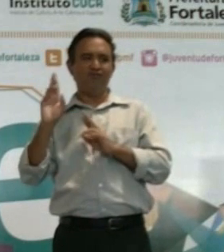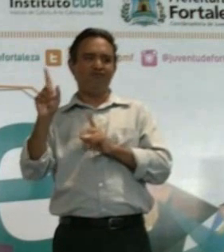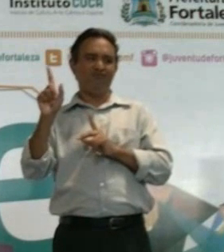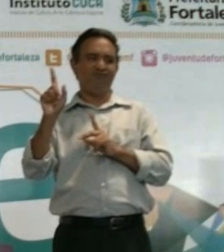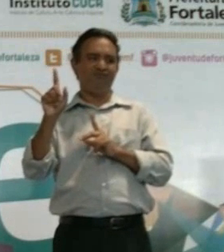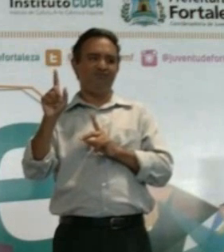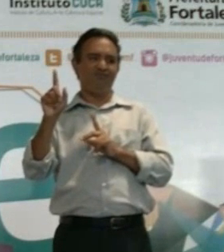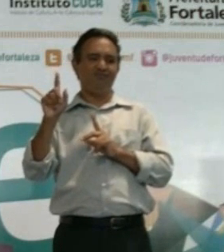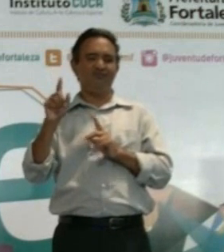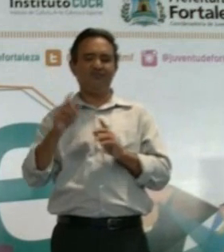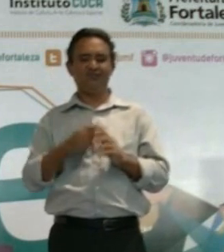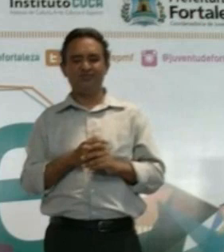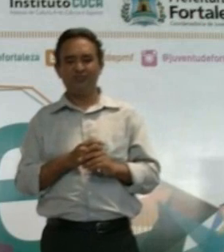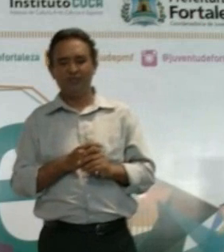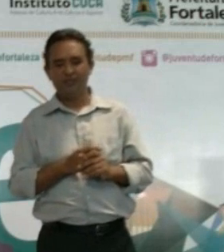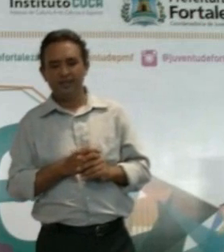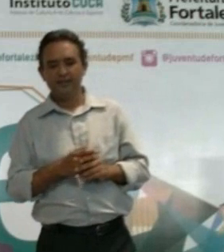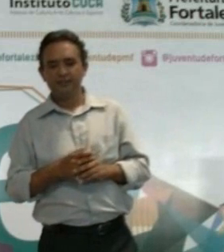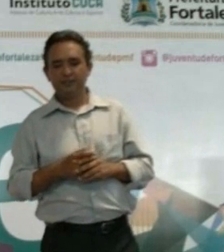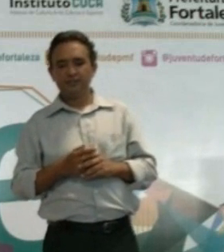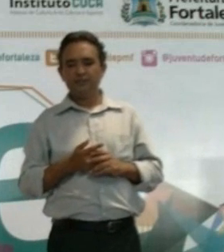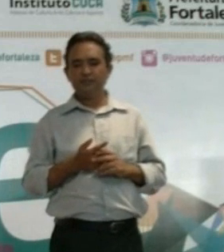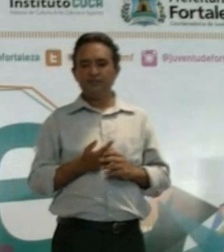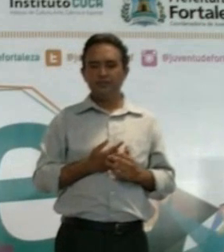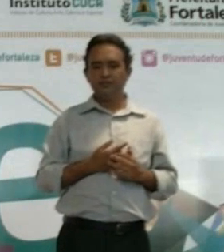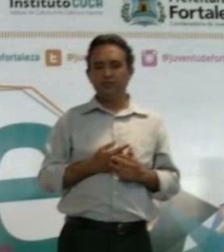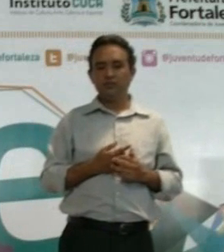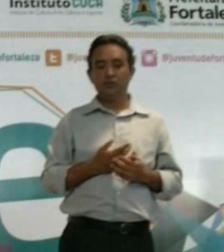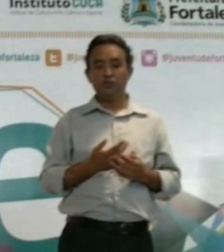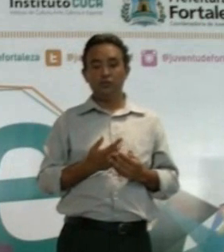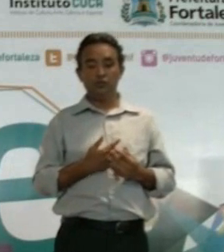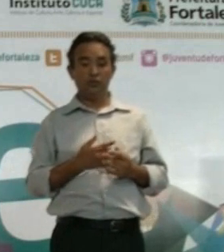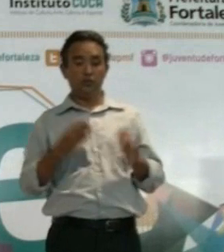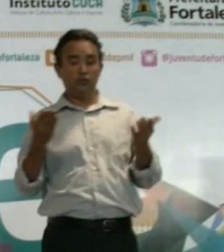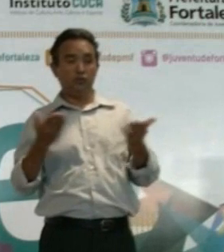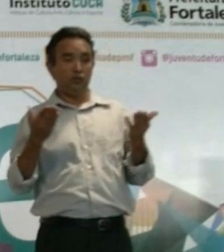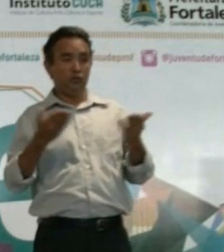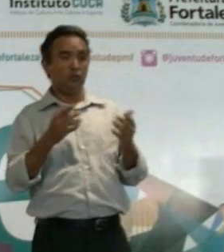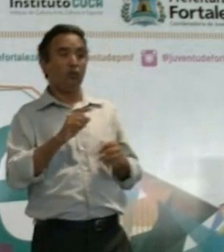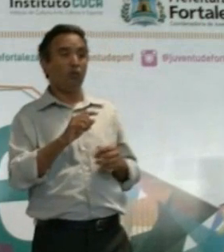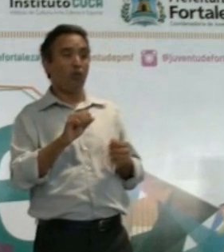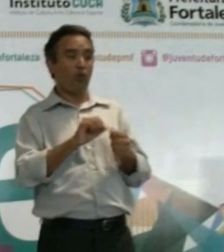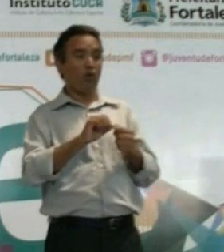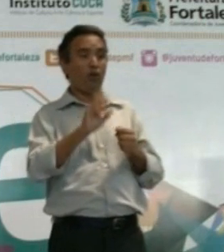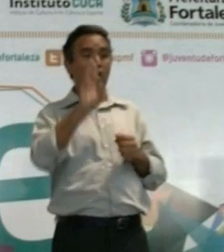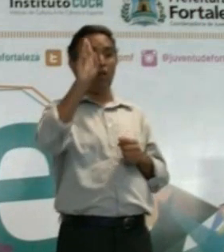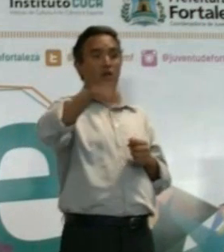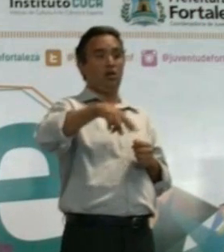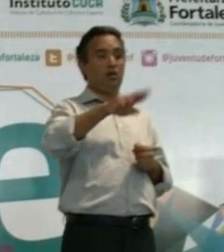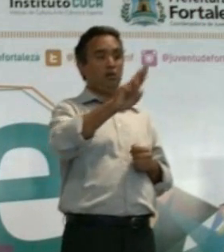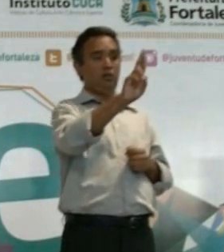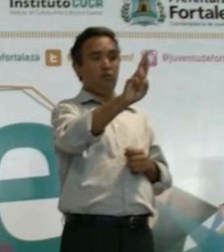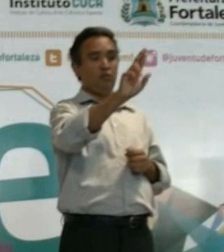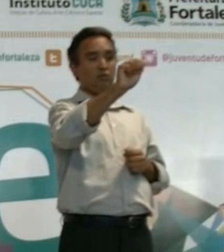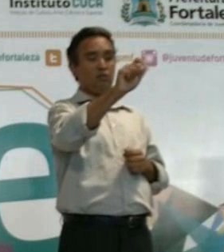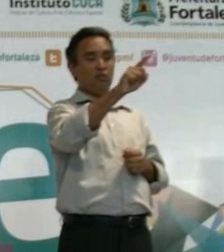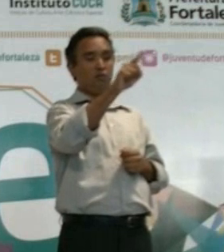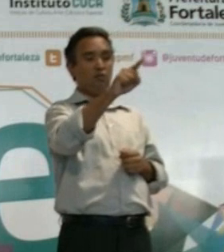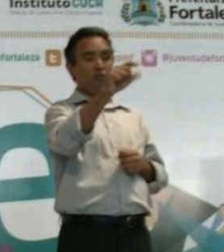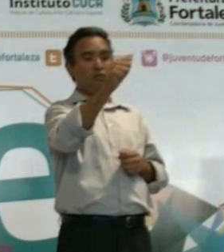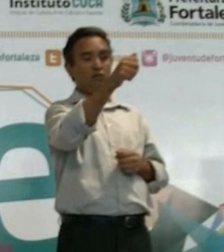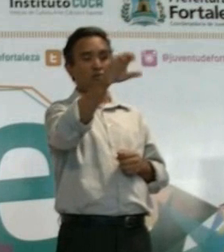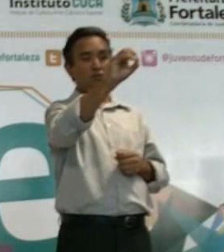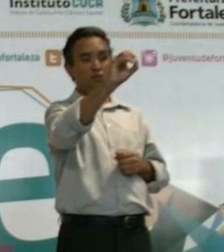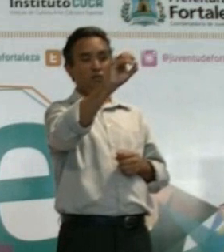diferença. Aí vamos lá. Para a gente resolver esse tipo de problema, a gente vai usar uma coisa chamada de razão, né? O que é uma razão na